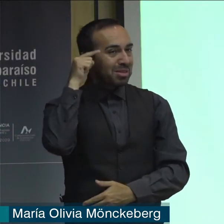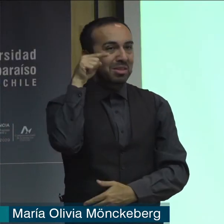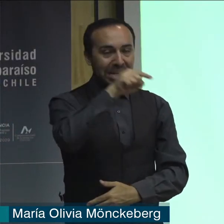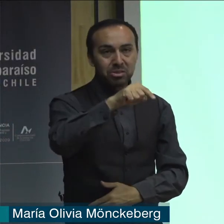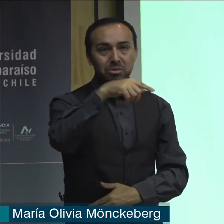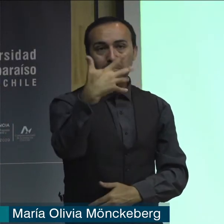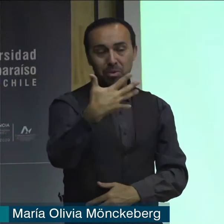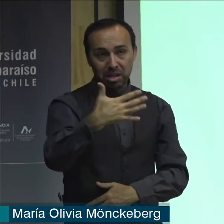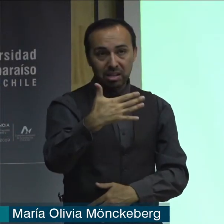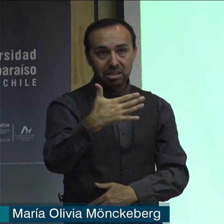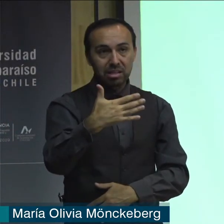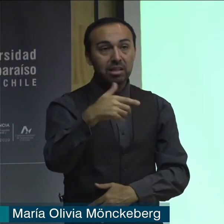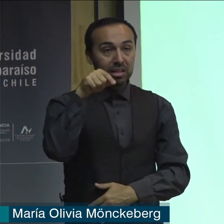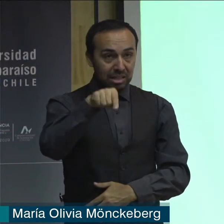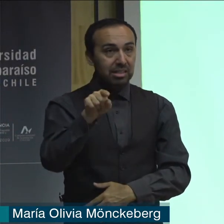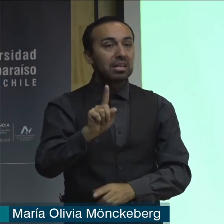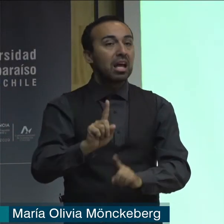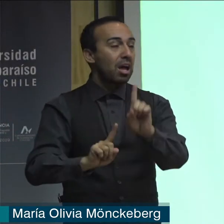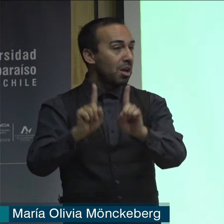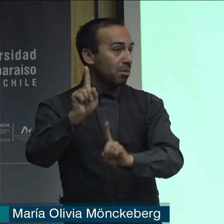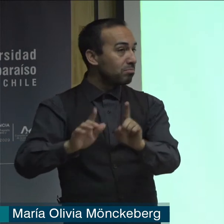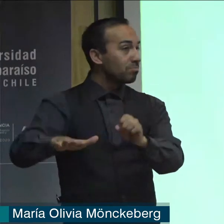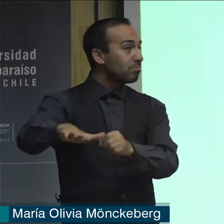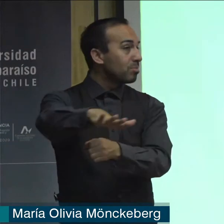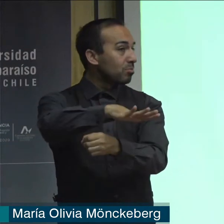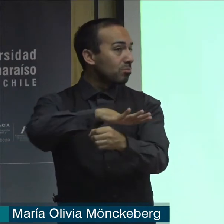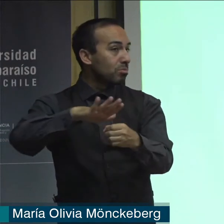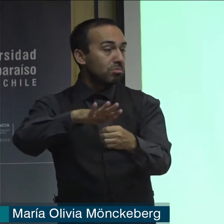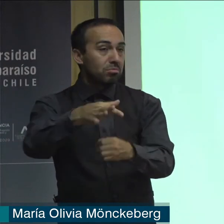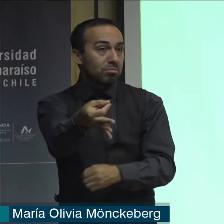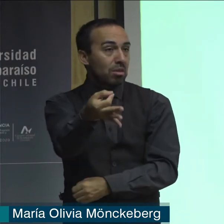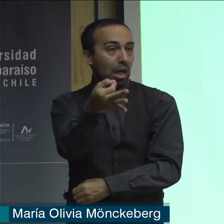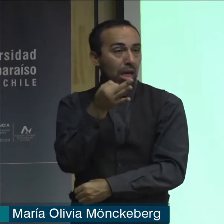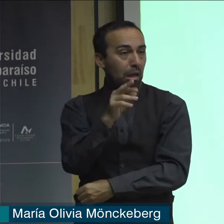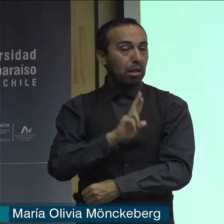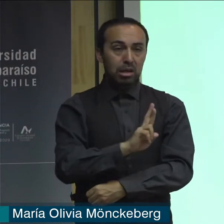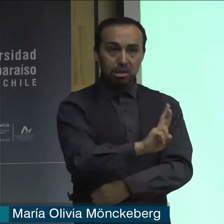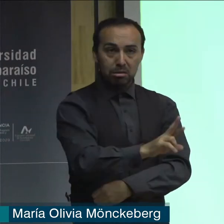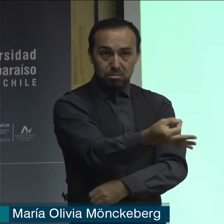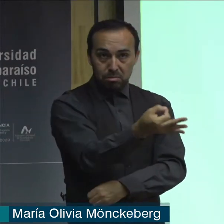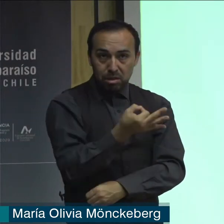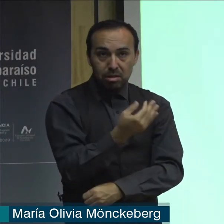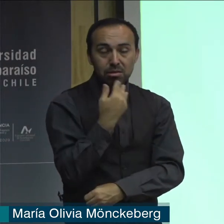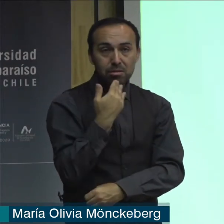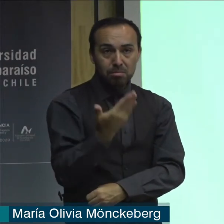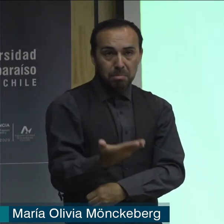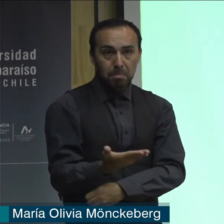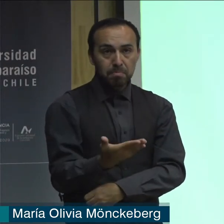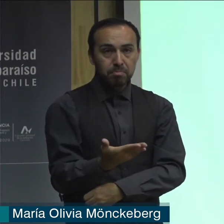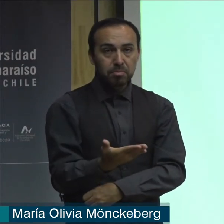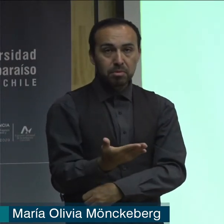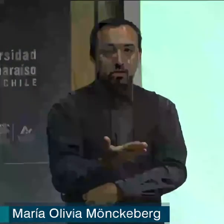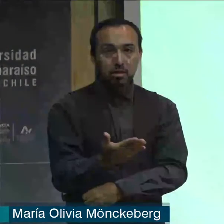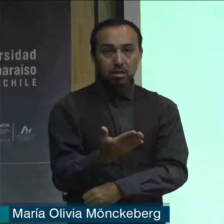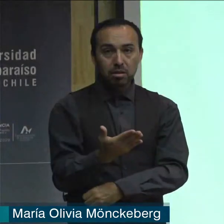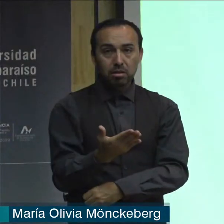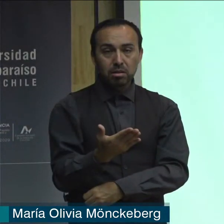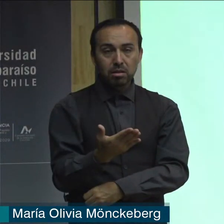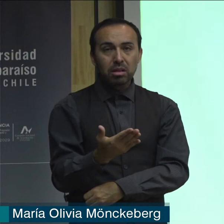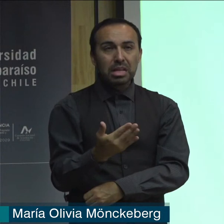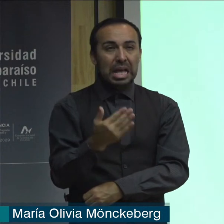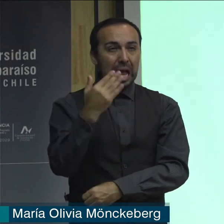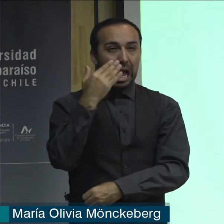algunas de las cuestiones que nos señalaba el rector ahora de Cara a la conmemoración